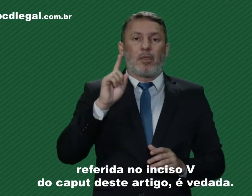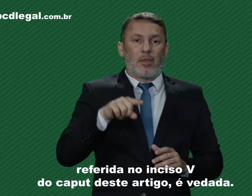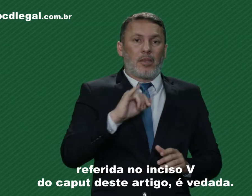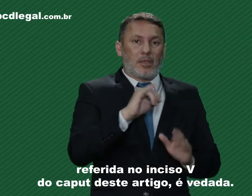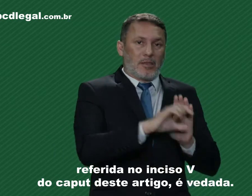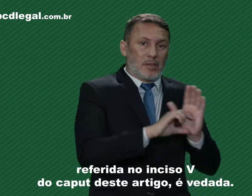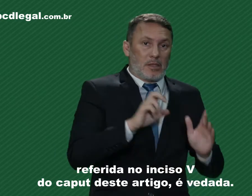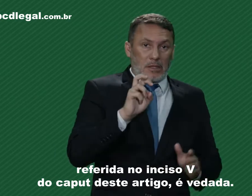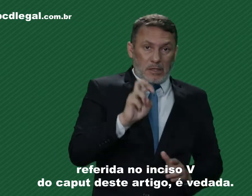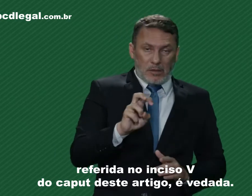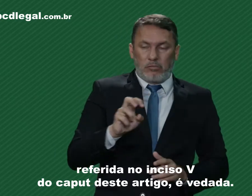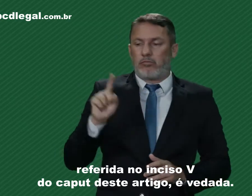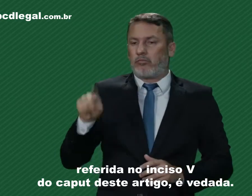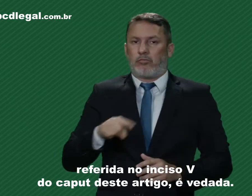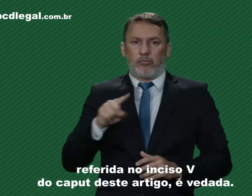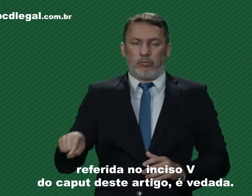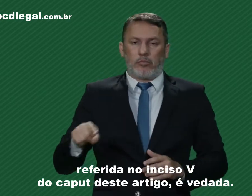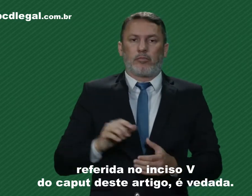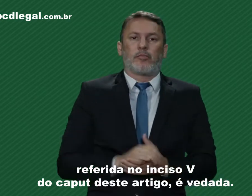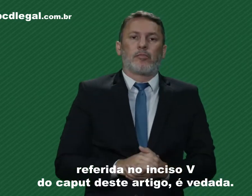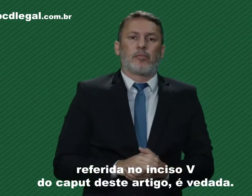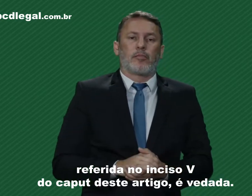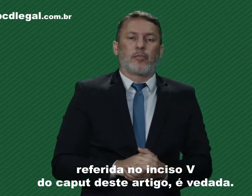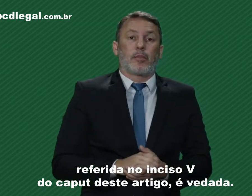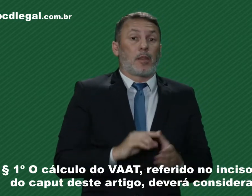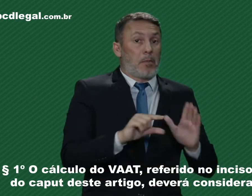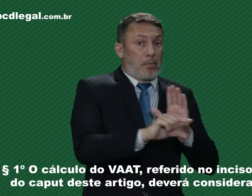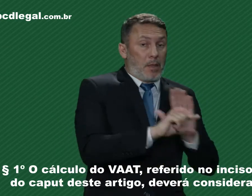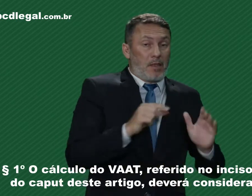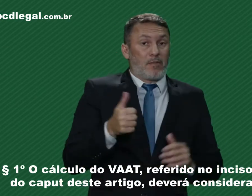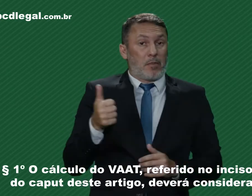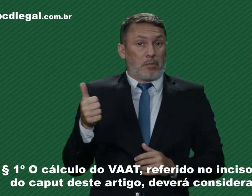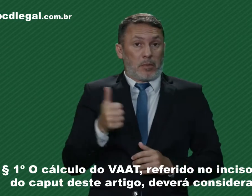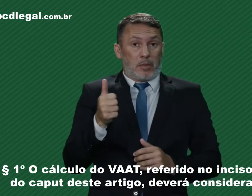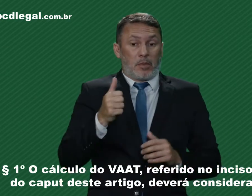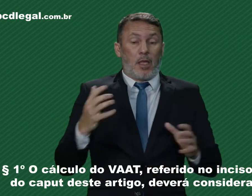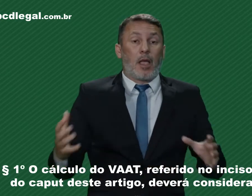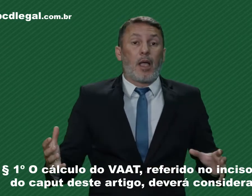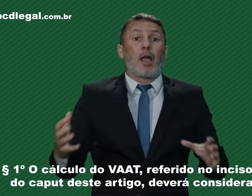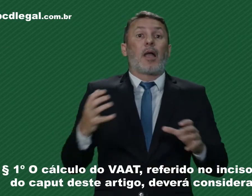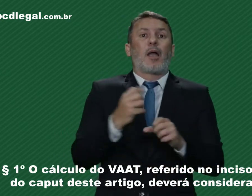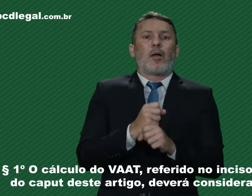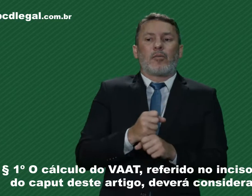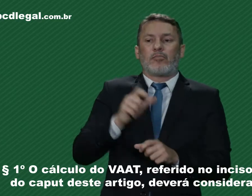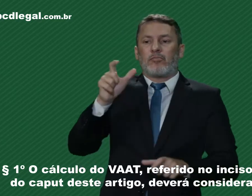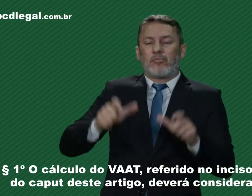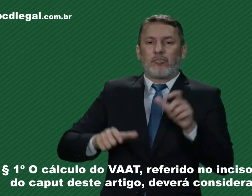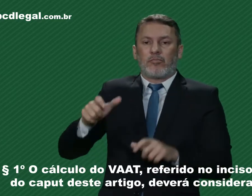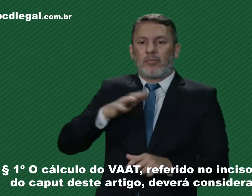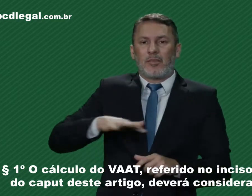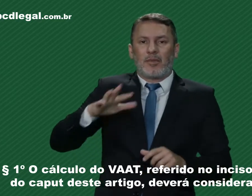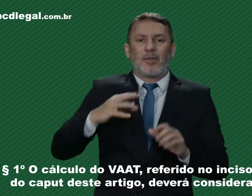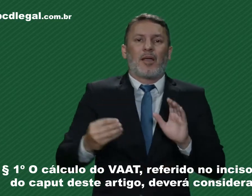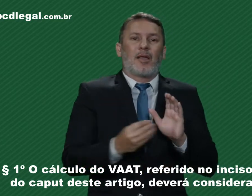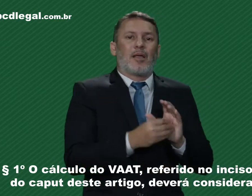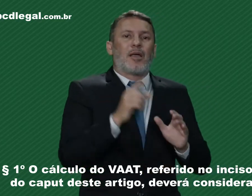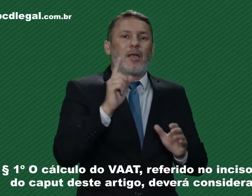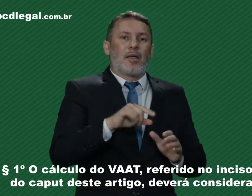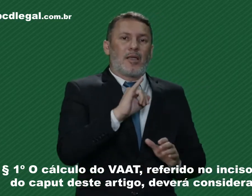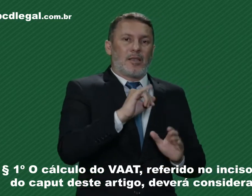no inciso 5 do caput deste artigo, é vedada. Parágrafo 1º. O cálculo do